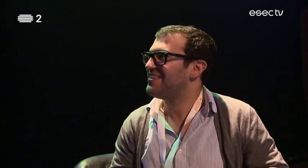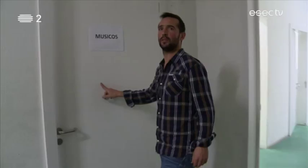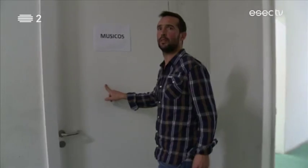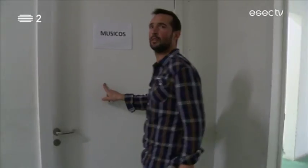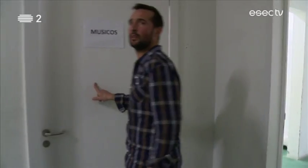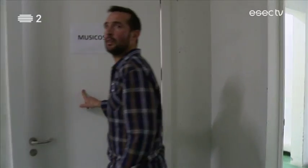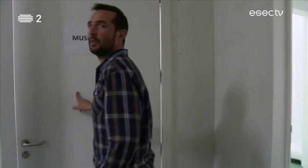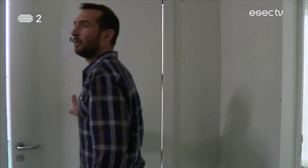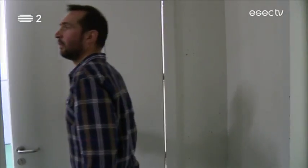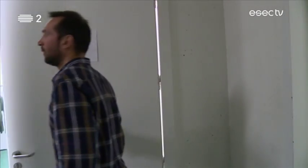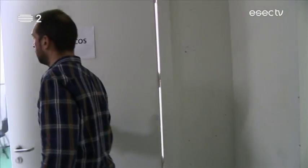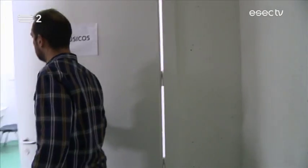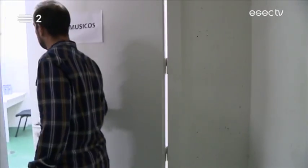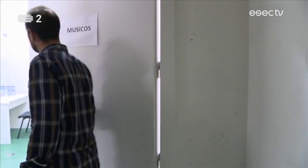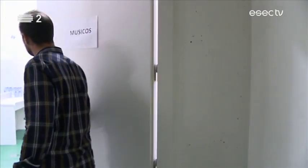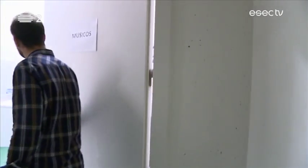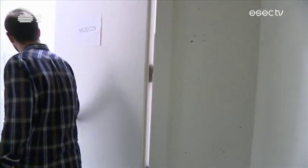menino.